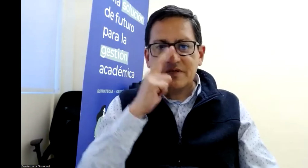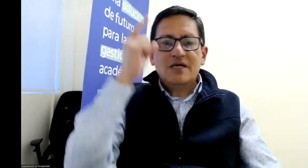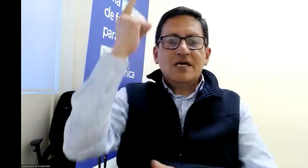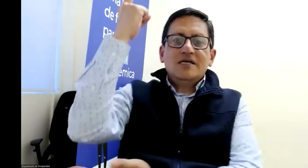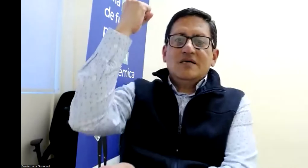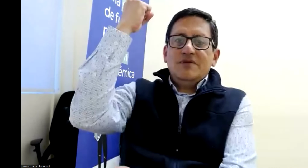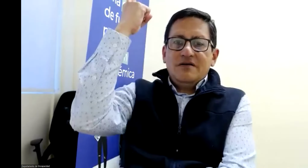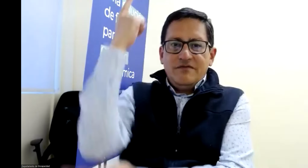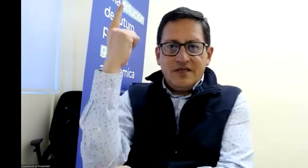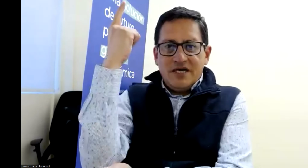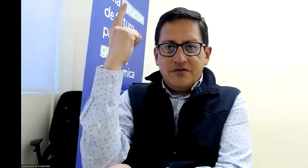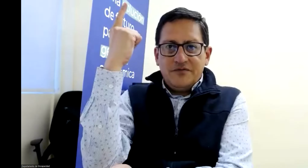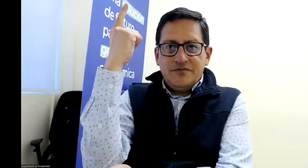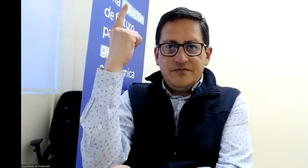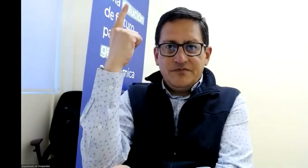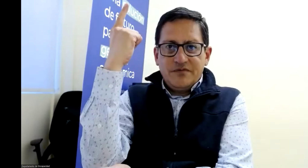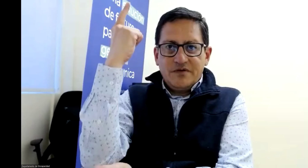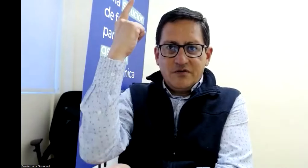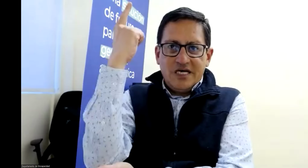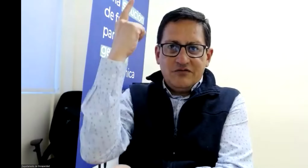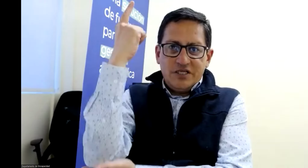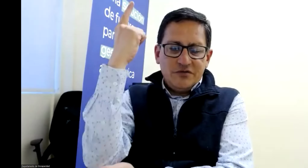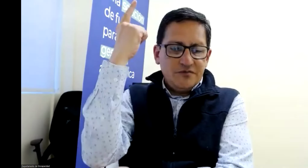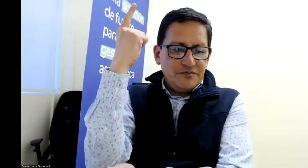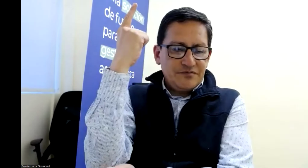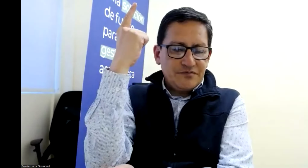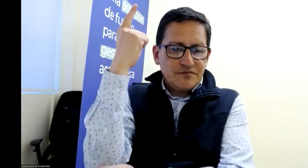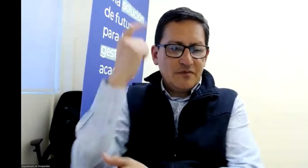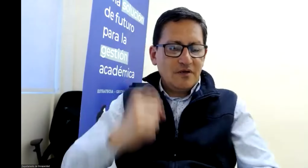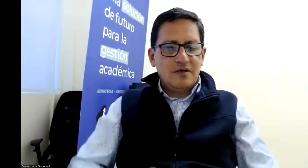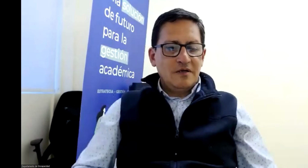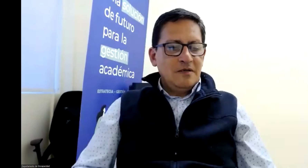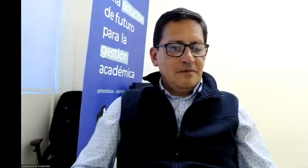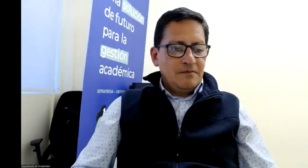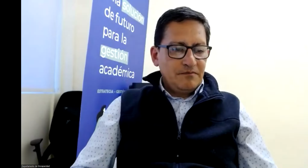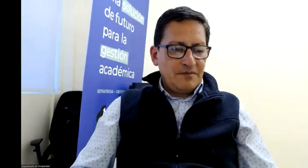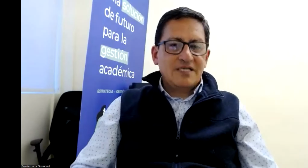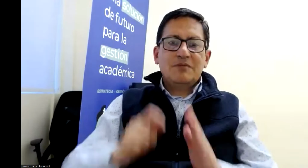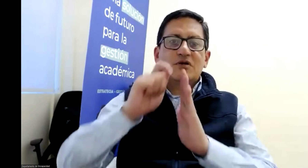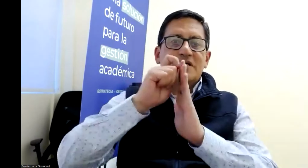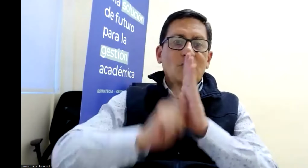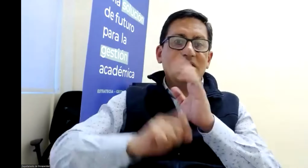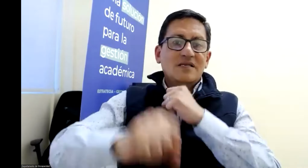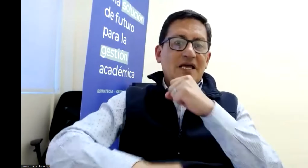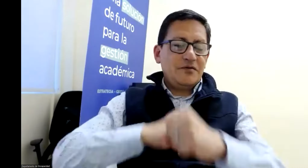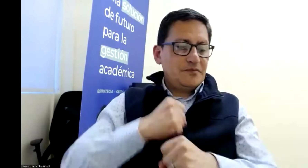y diciembre fin de año con el arbolito bien ahí tenemos entonces los meses del año